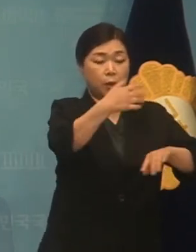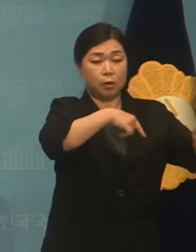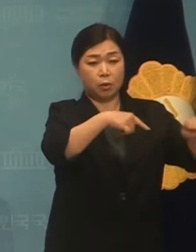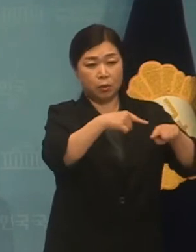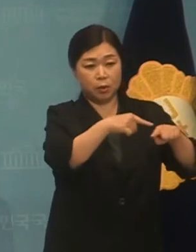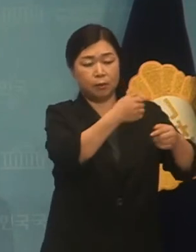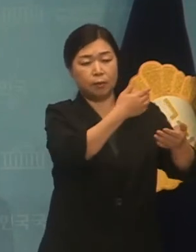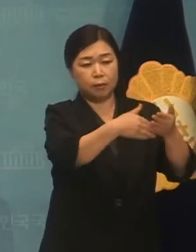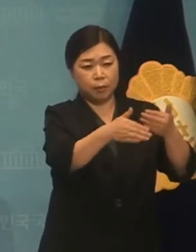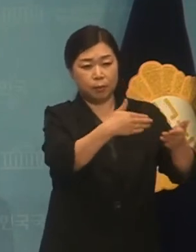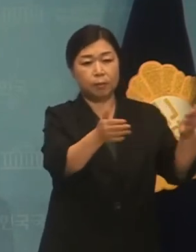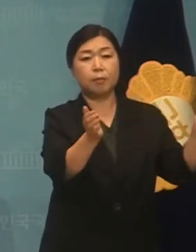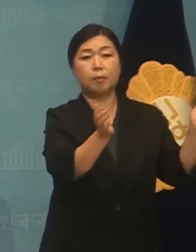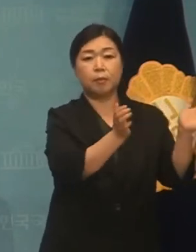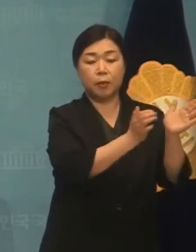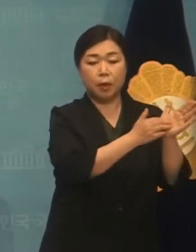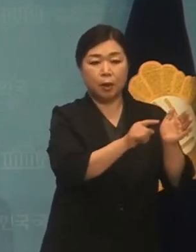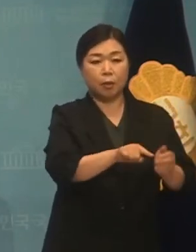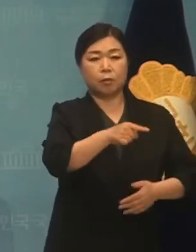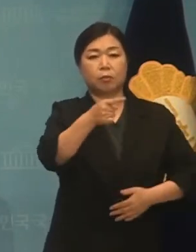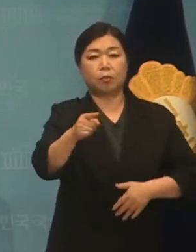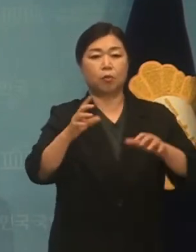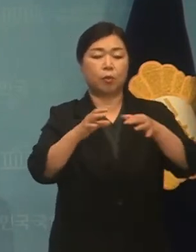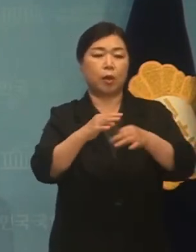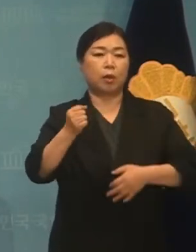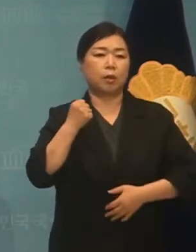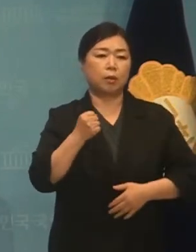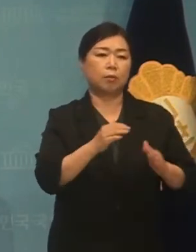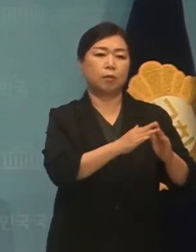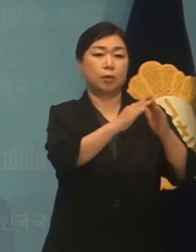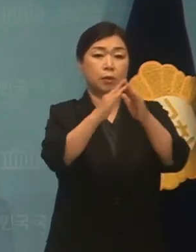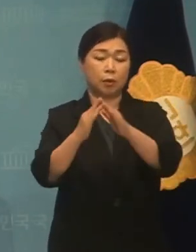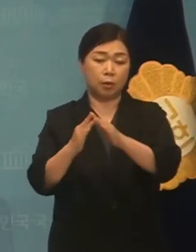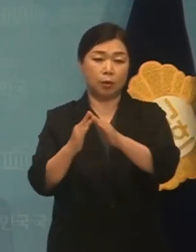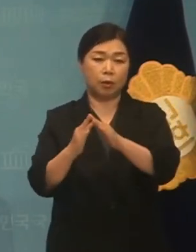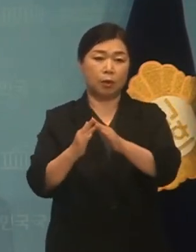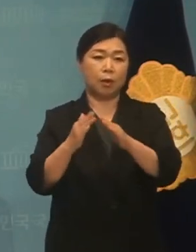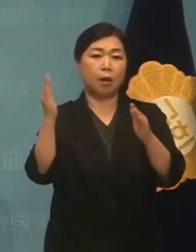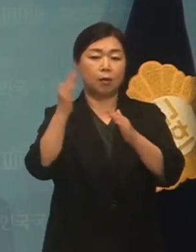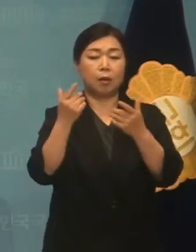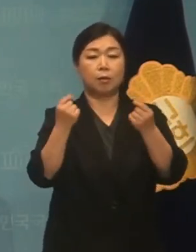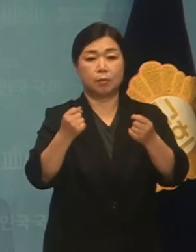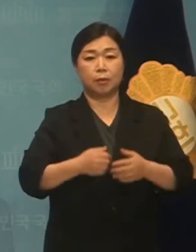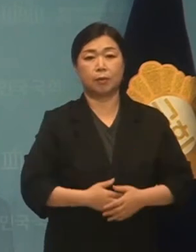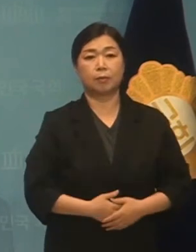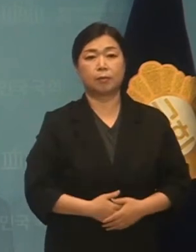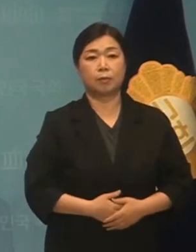정치를 하다가 국민의힘으로 옮긴 전학생입니다. 민주당에서